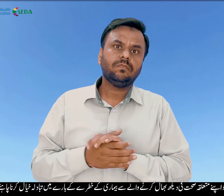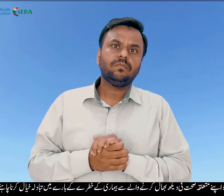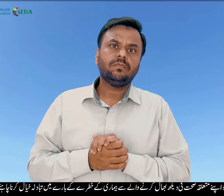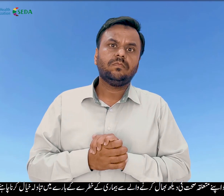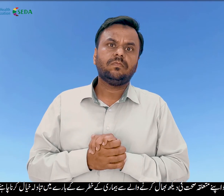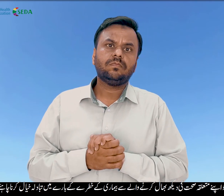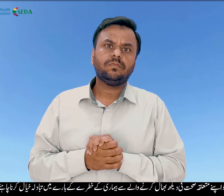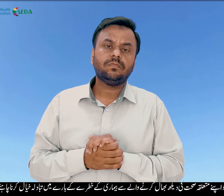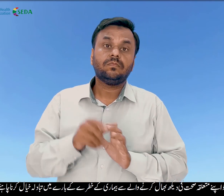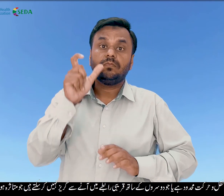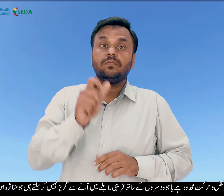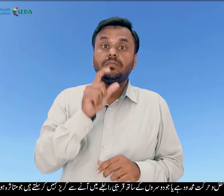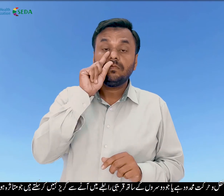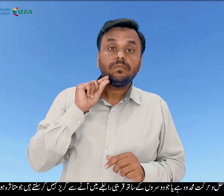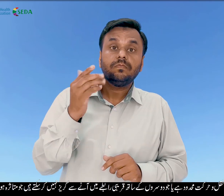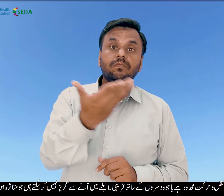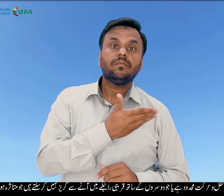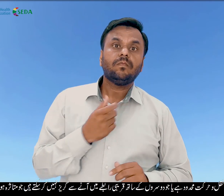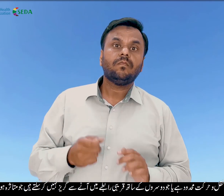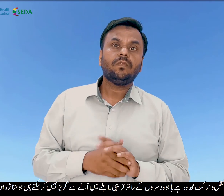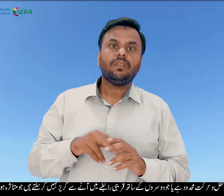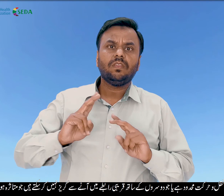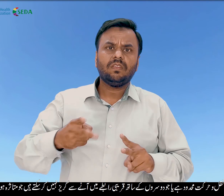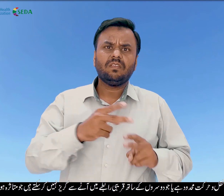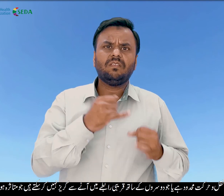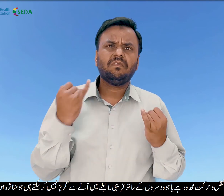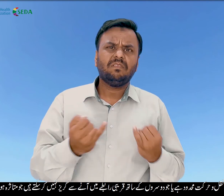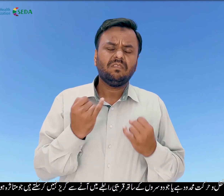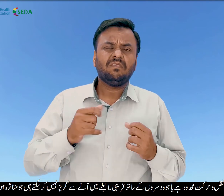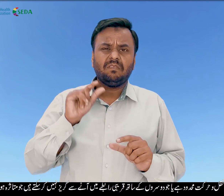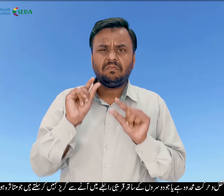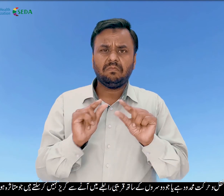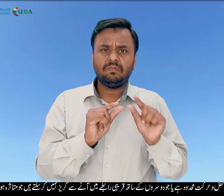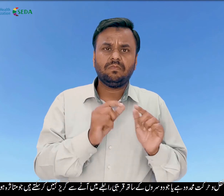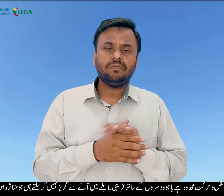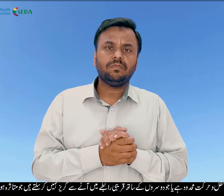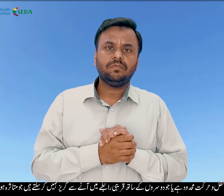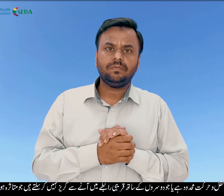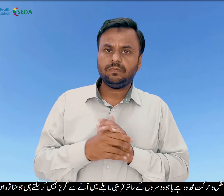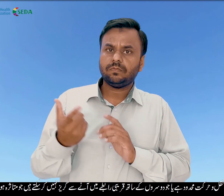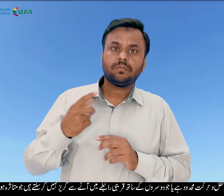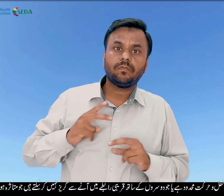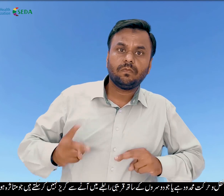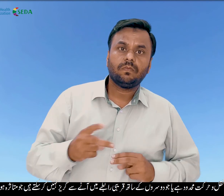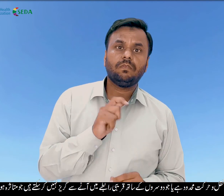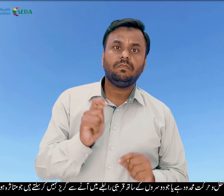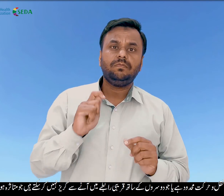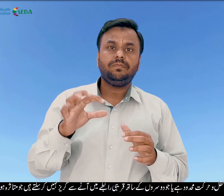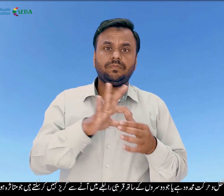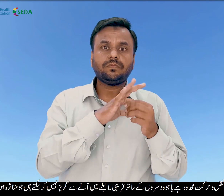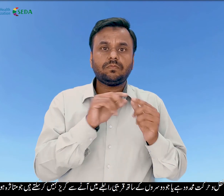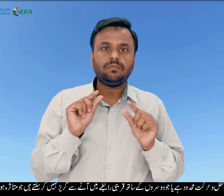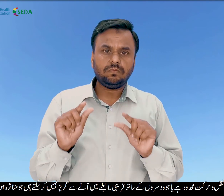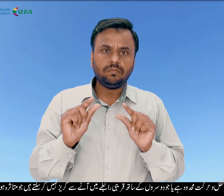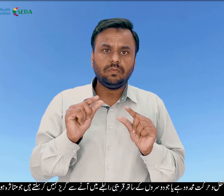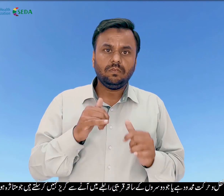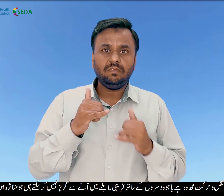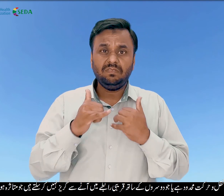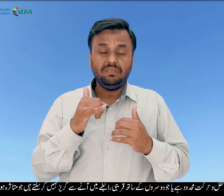چاہیے۔ وہ لوگ جن کی نقل و حرکت محدود ہے یا جو دوسروں کے ساتھ قریبی رابطے میں آنے